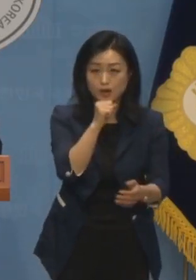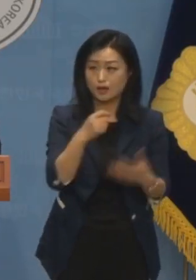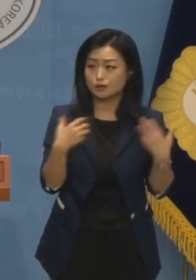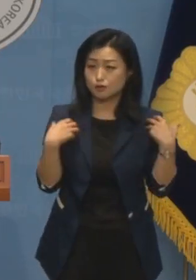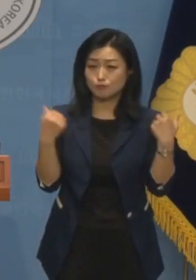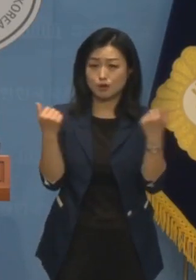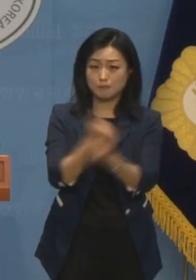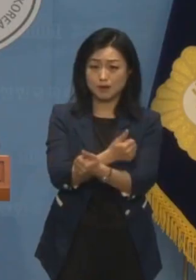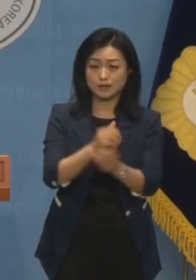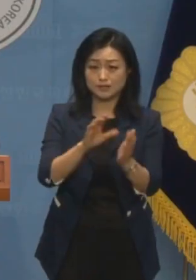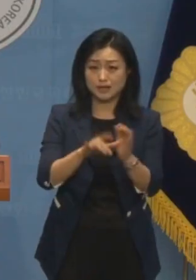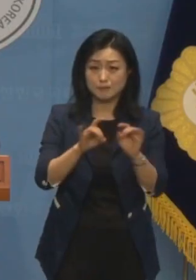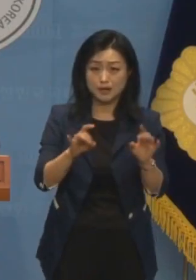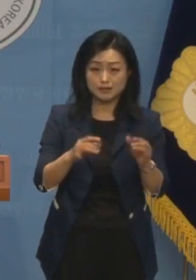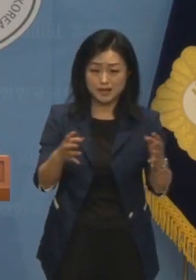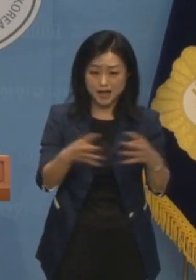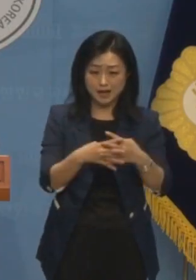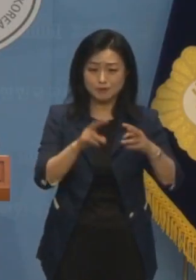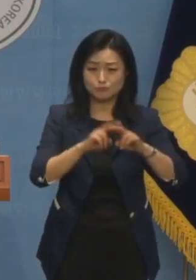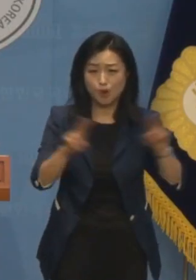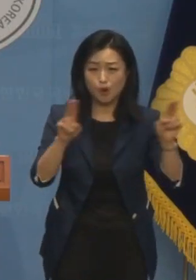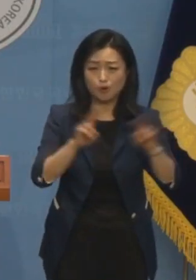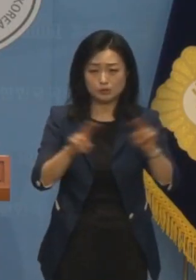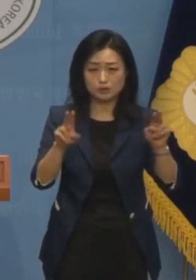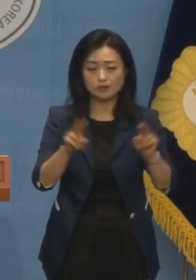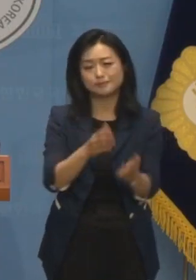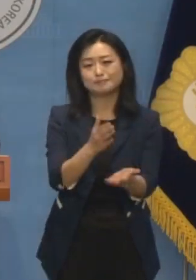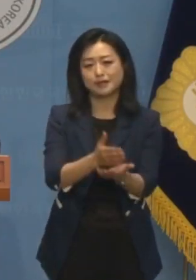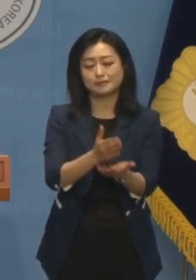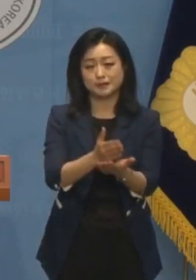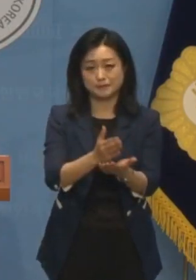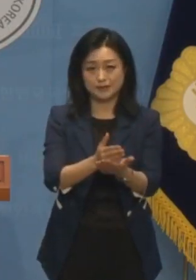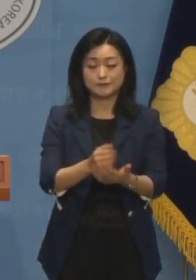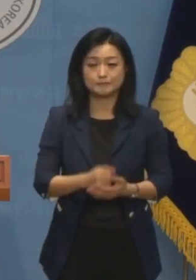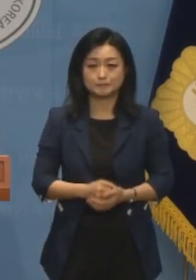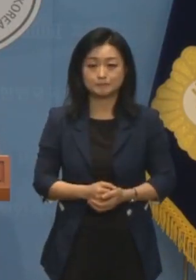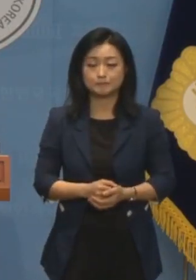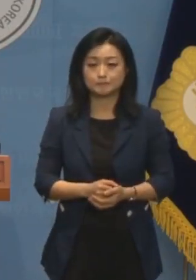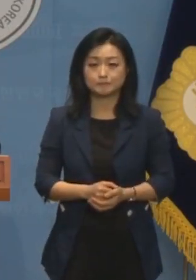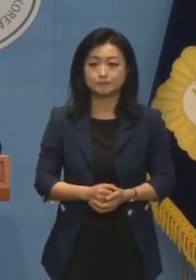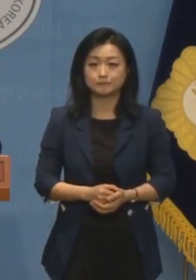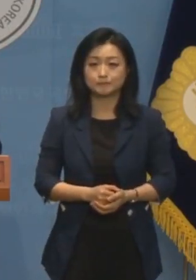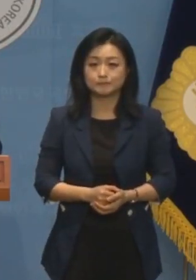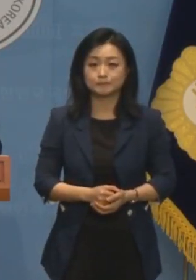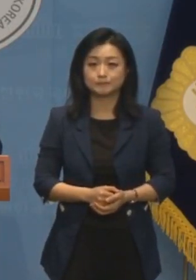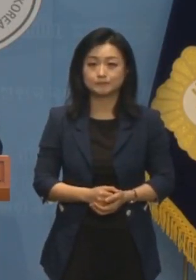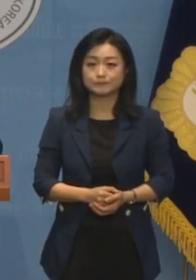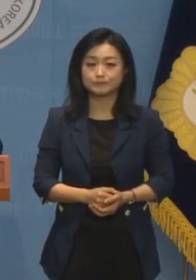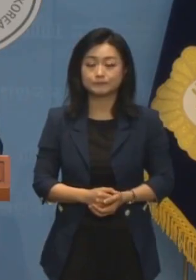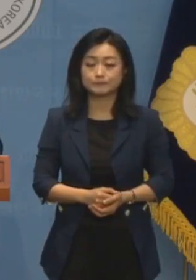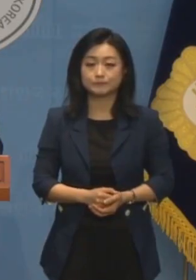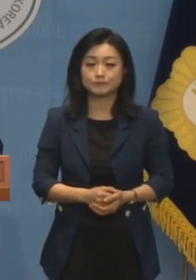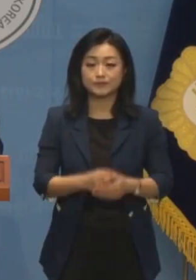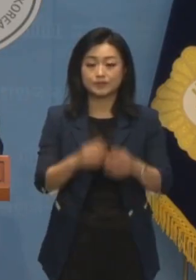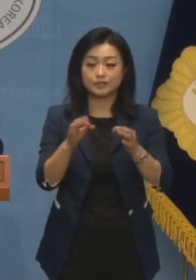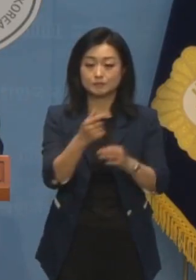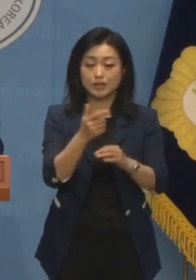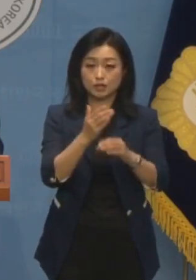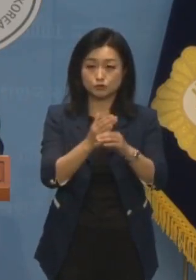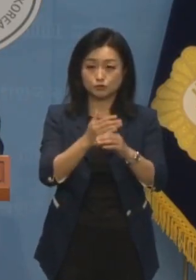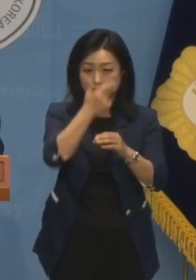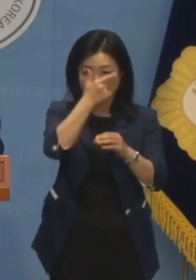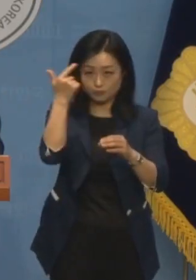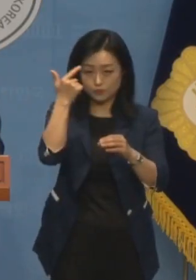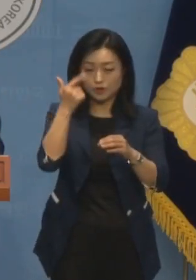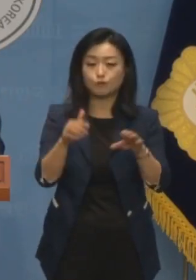성격과 관계없이 남북관계를 안정적이고 지속적으로 발전시킬 수 있습니다. 김대중 노무현,